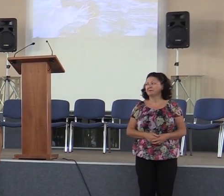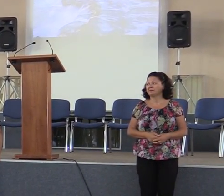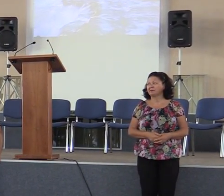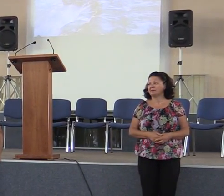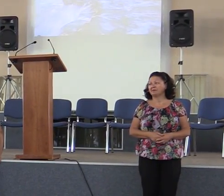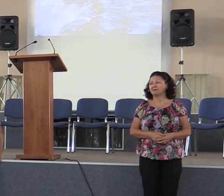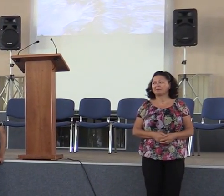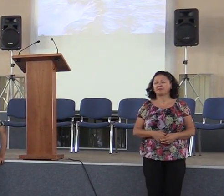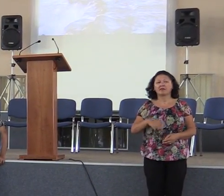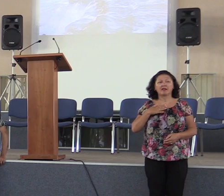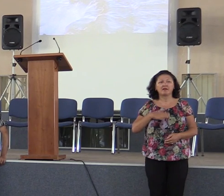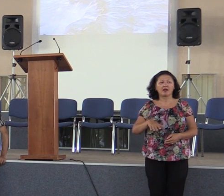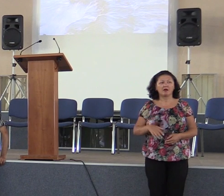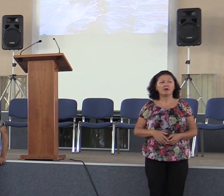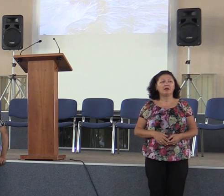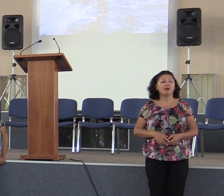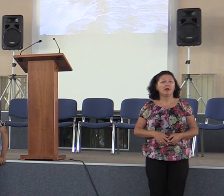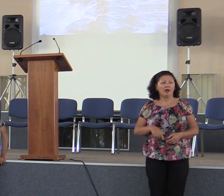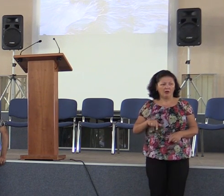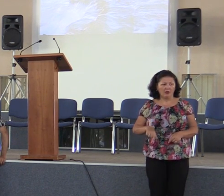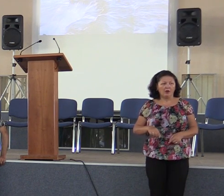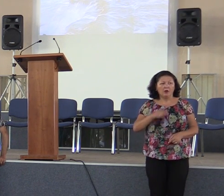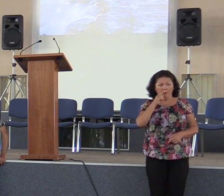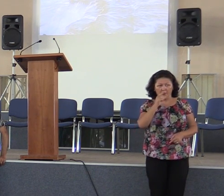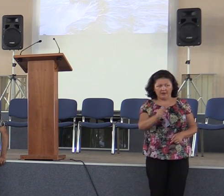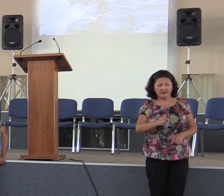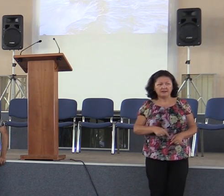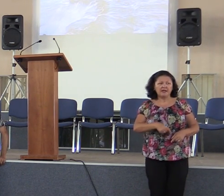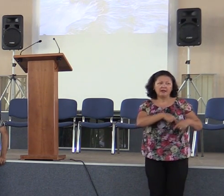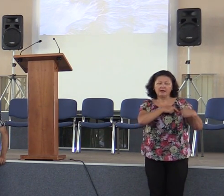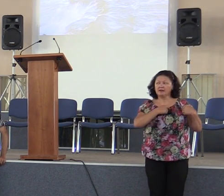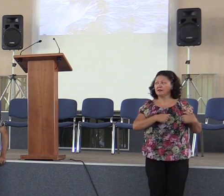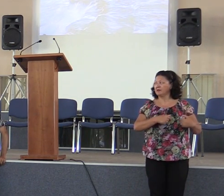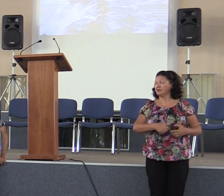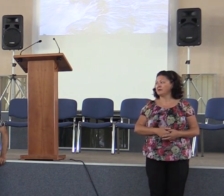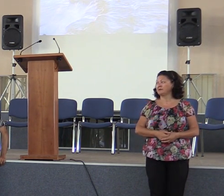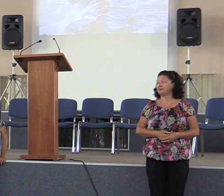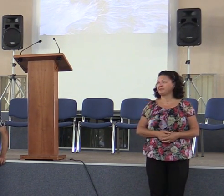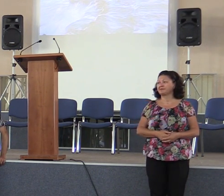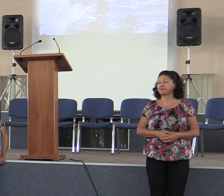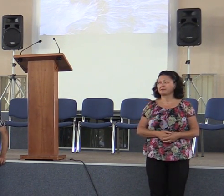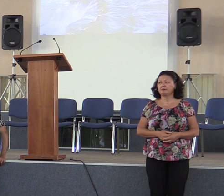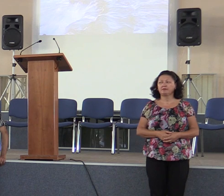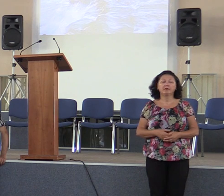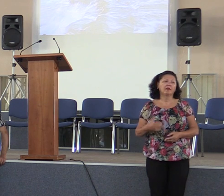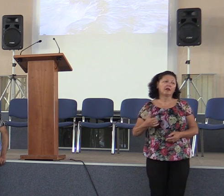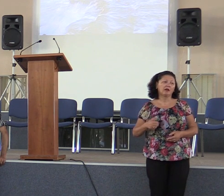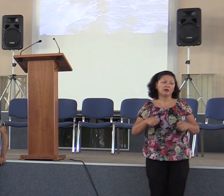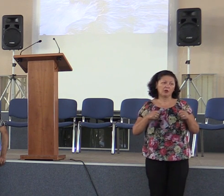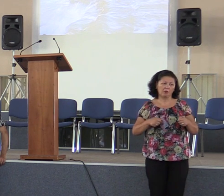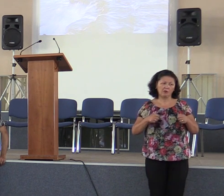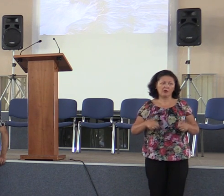Aș vrea să ne delectăm cu o poezie. O poezie de suflet pe care Domnicu Popov ne va